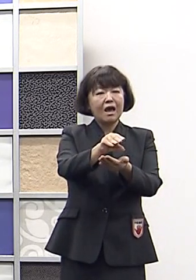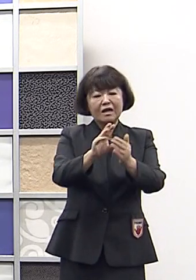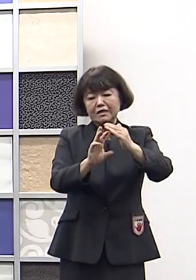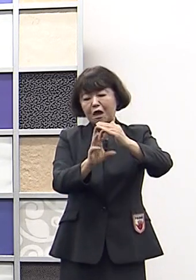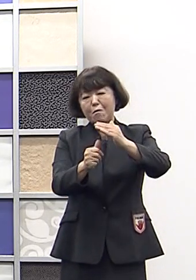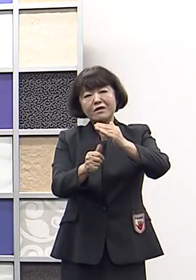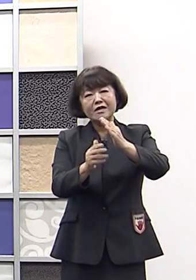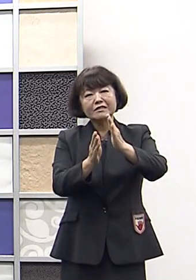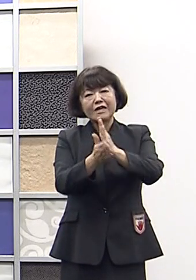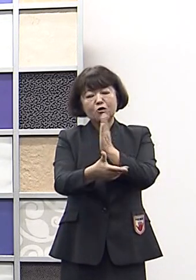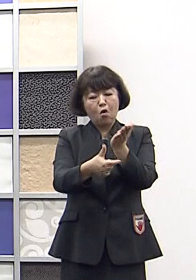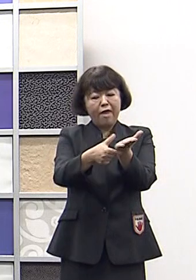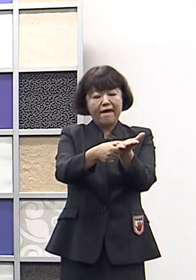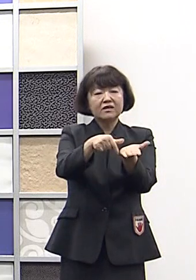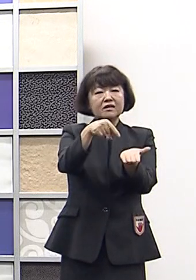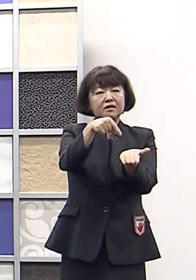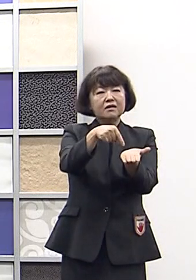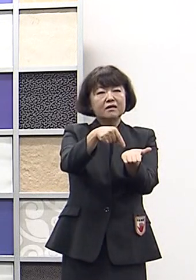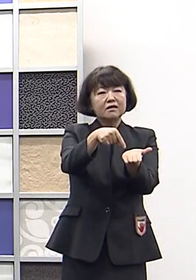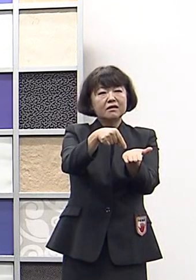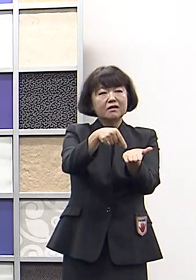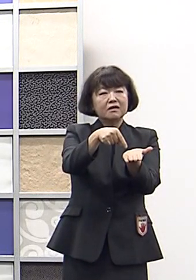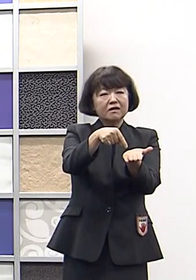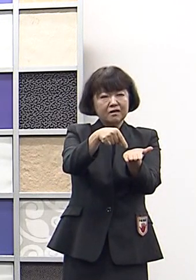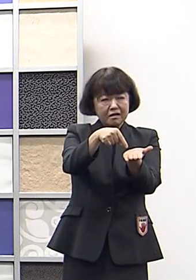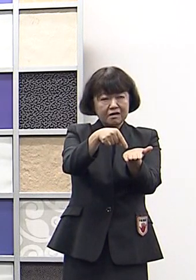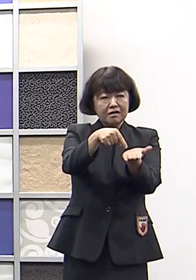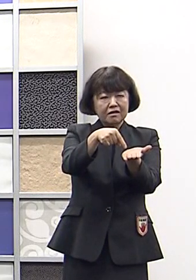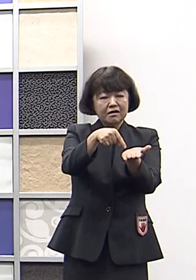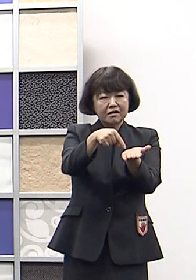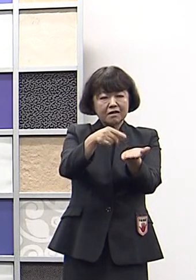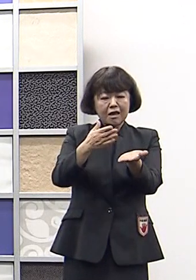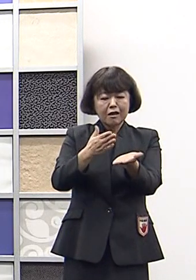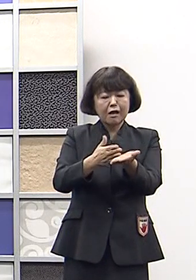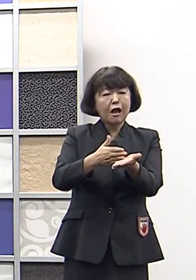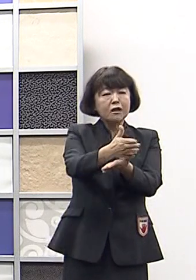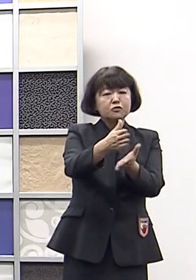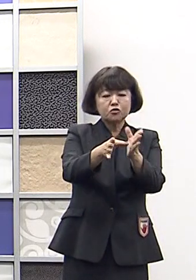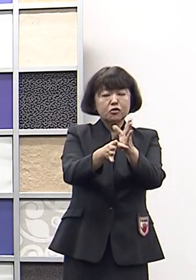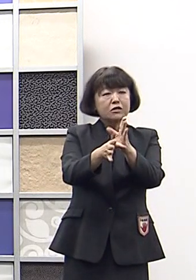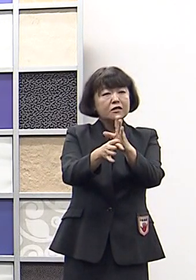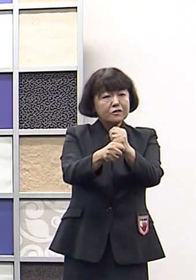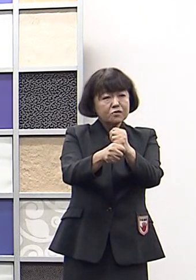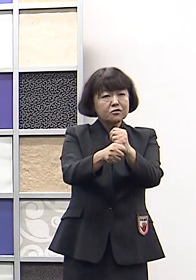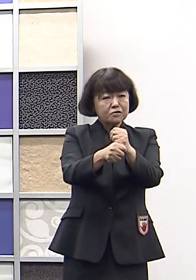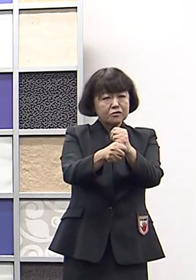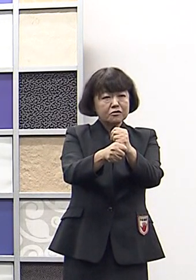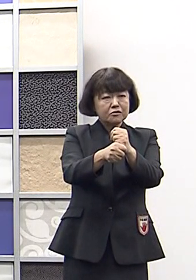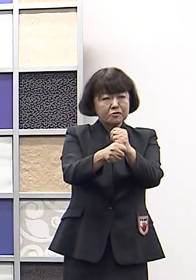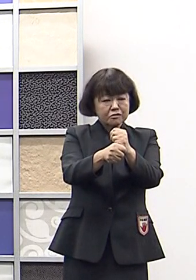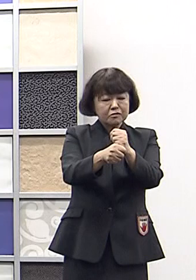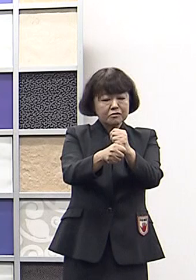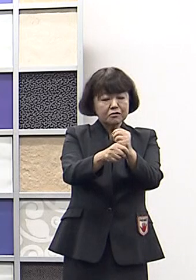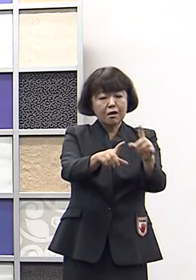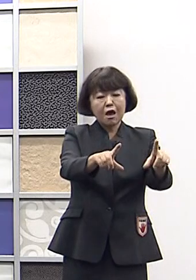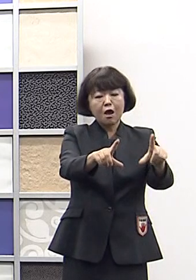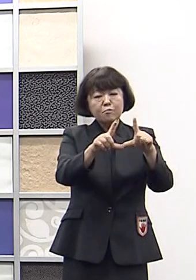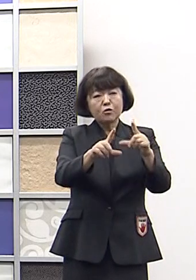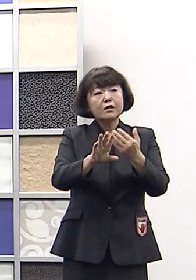ね、要は開通時期の見通しが出てから、逆算して考えればいいと私は思っています